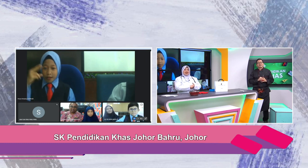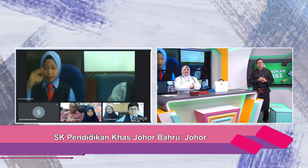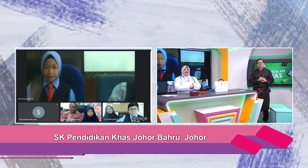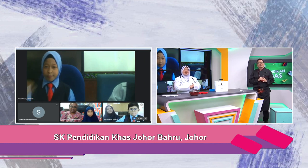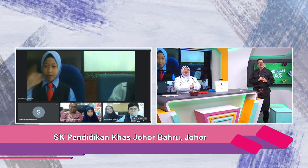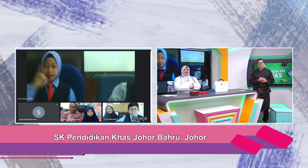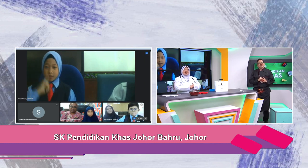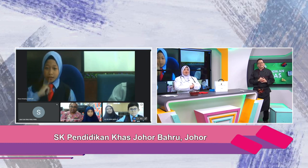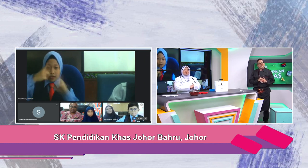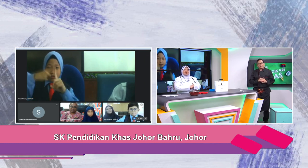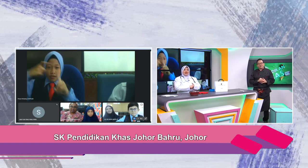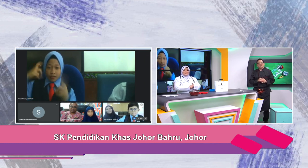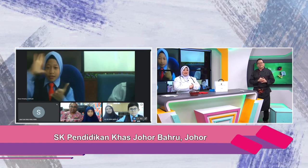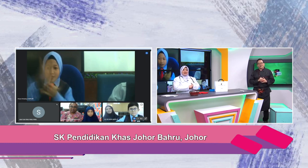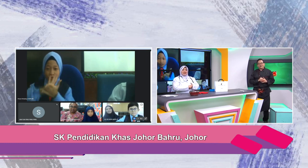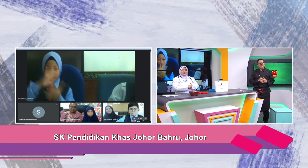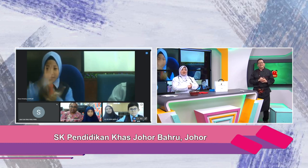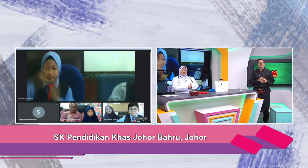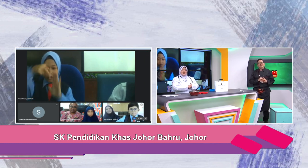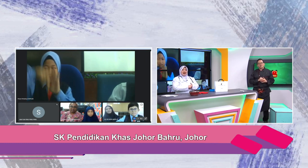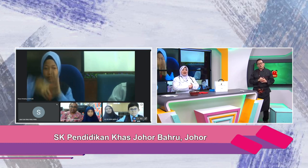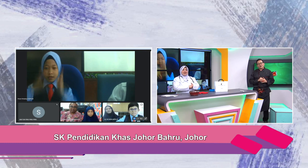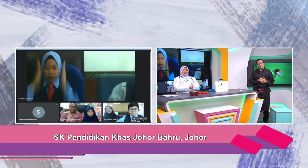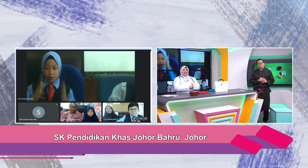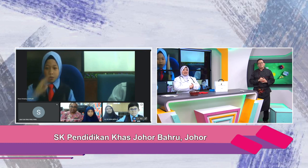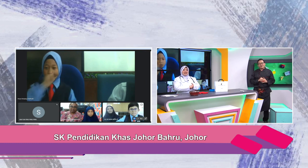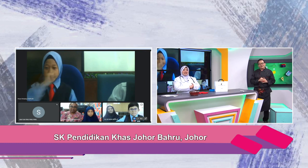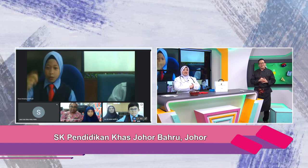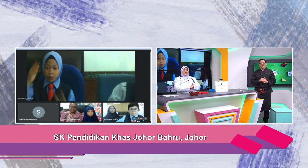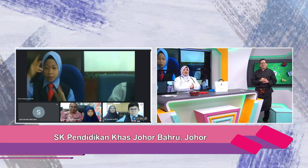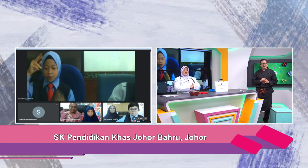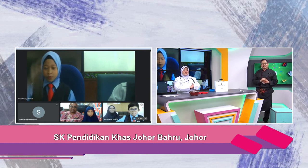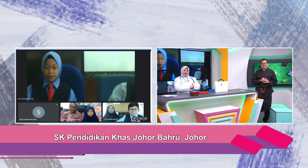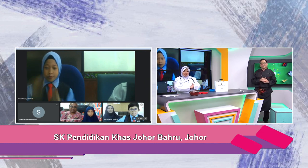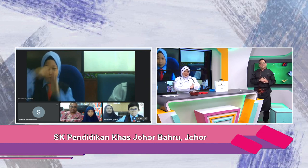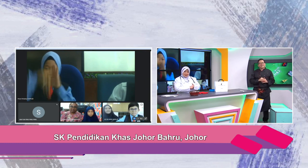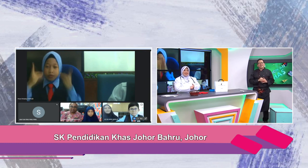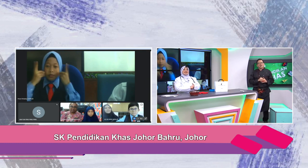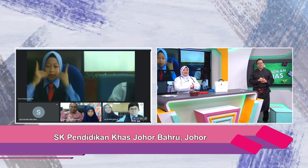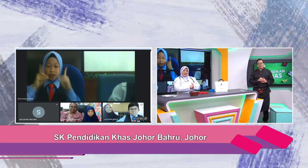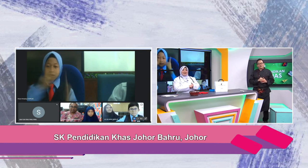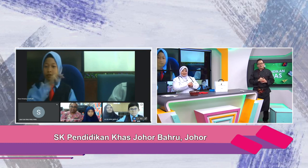Selamat tengah hari. Nama saya, saya dari Sekolah Pendidikan Khas